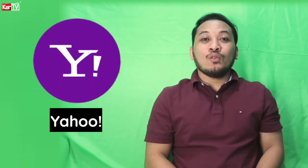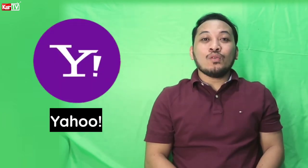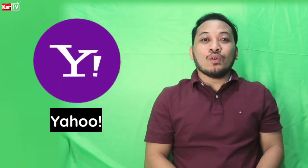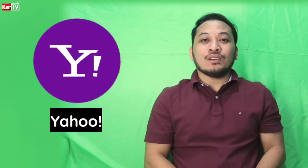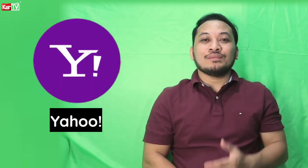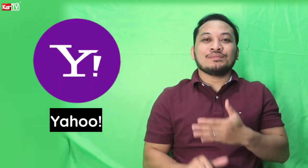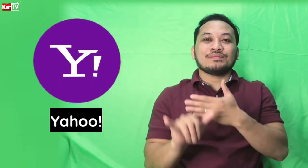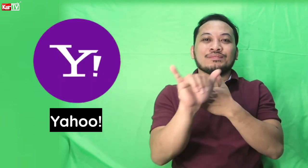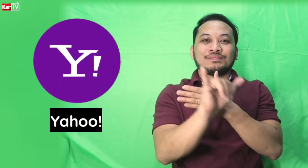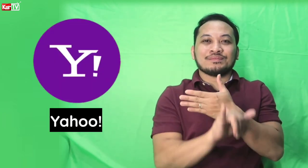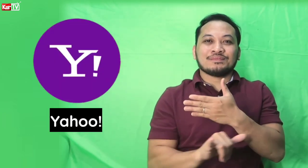Yahoo.